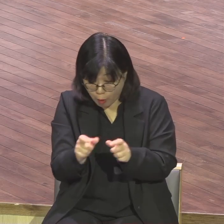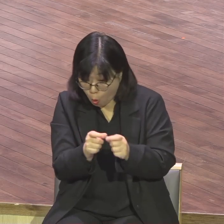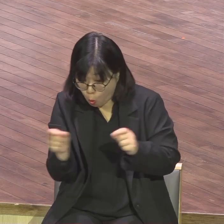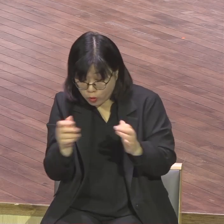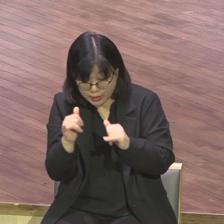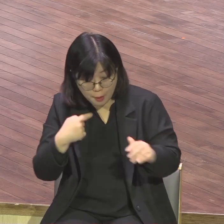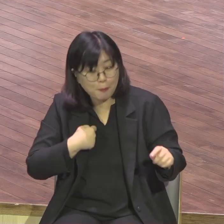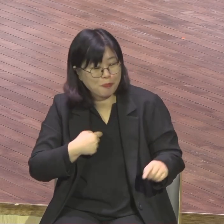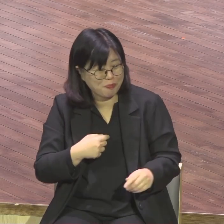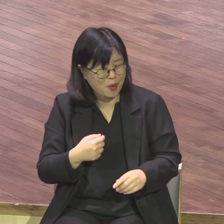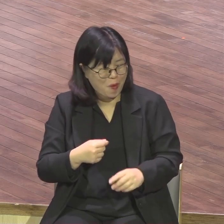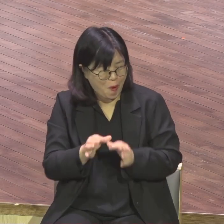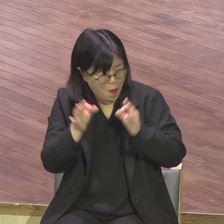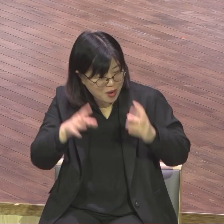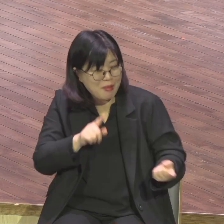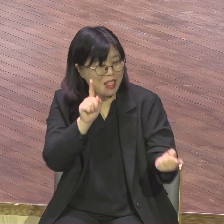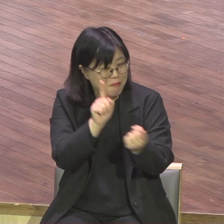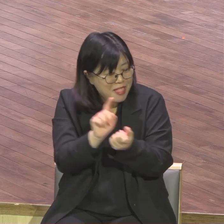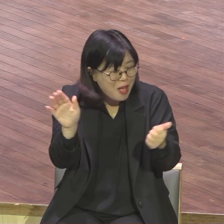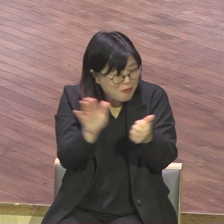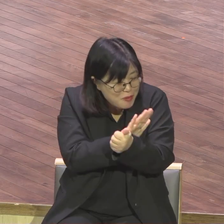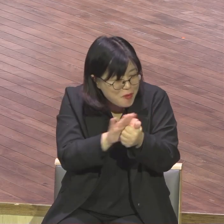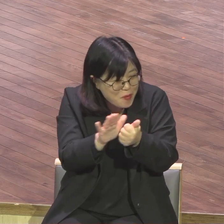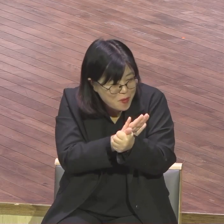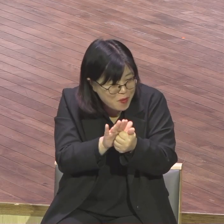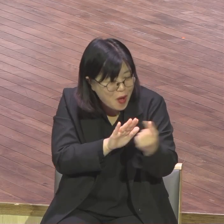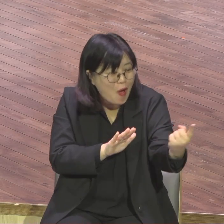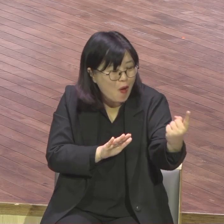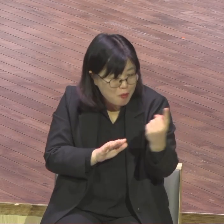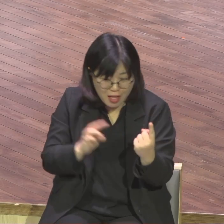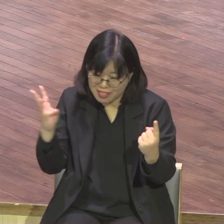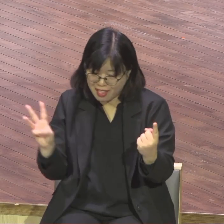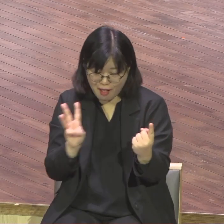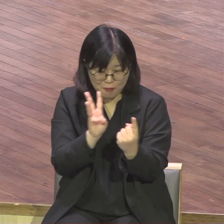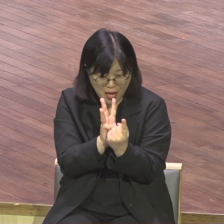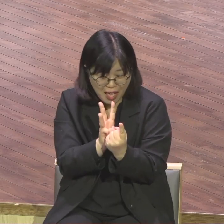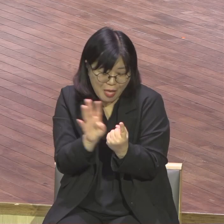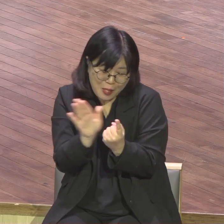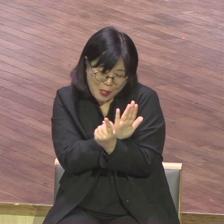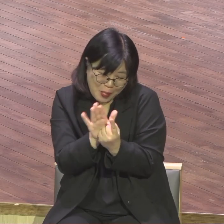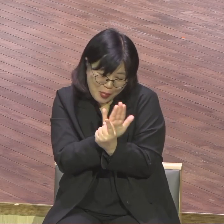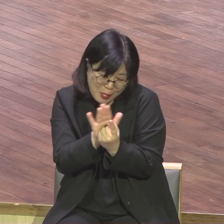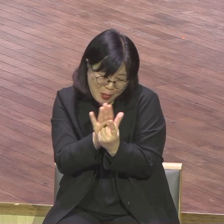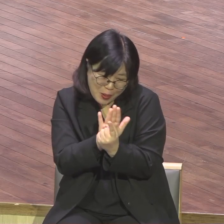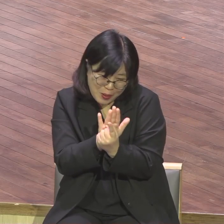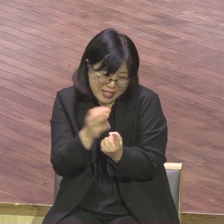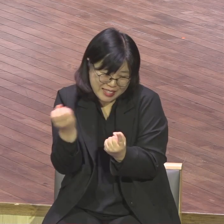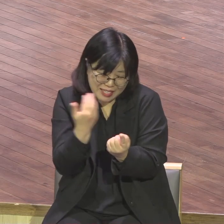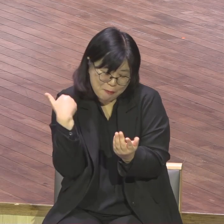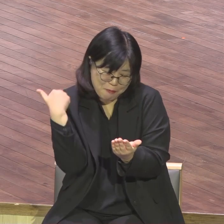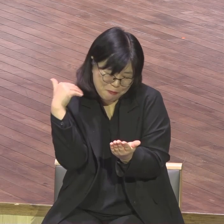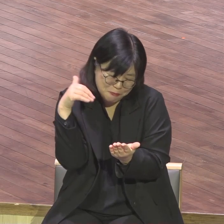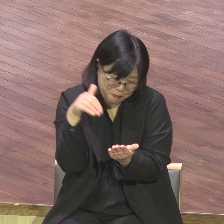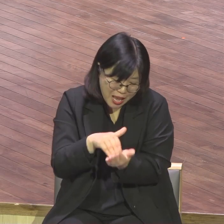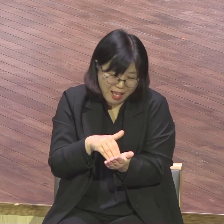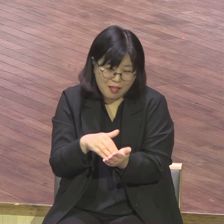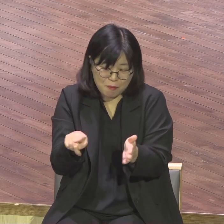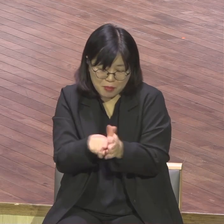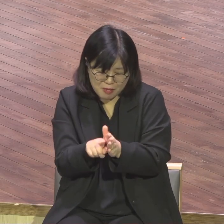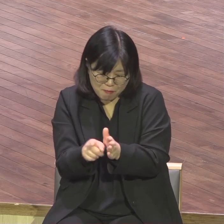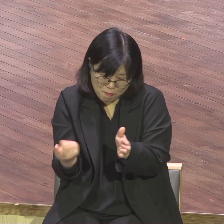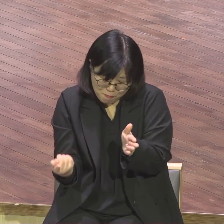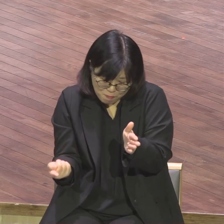이해됐습니까? 그런데 교구나 기관 부서 곳곳에서 모두 3.1조 만드는데 집중하